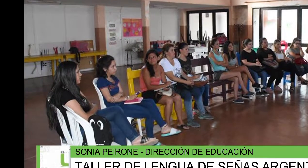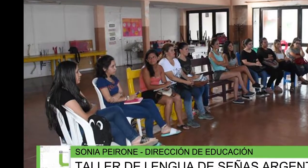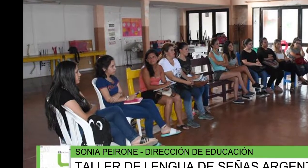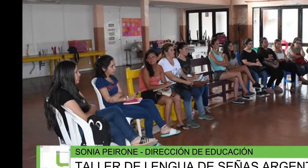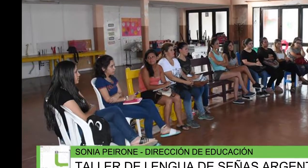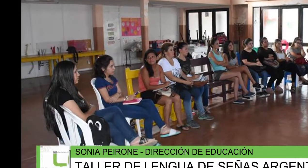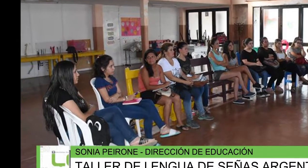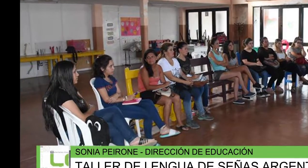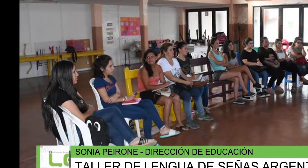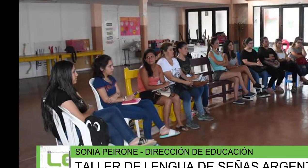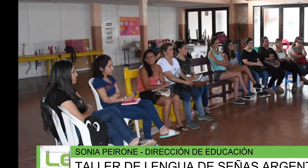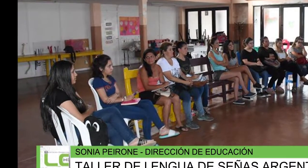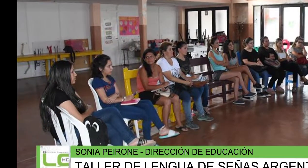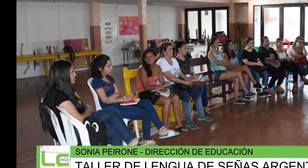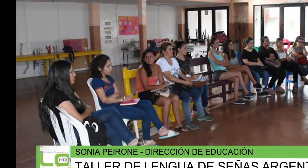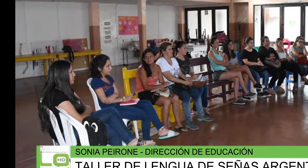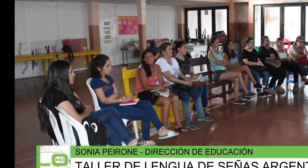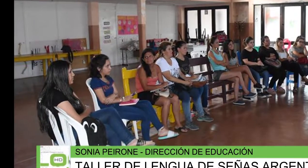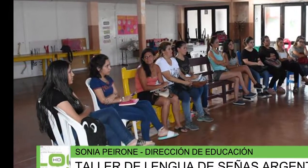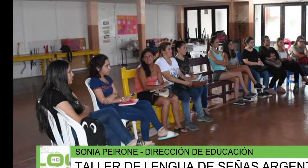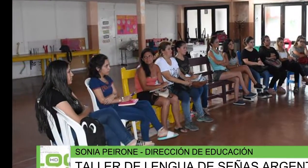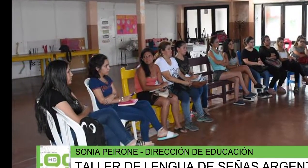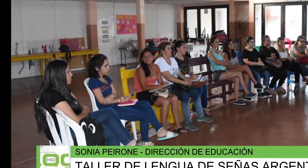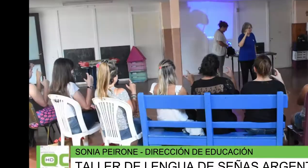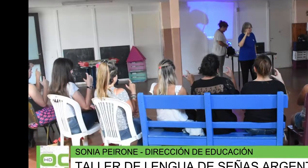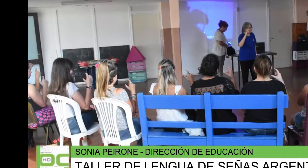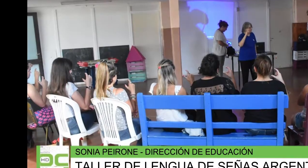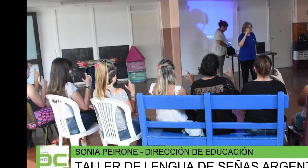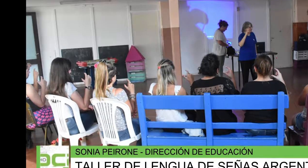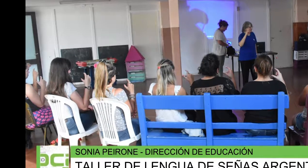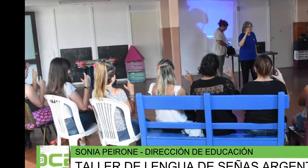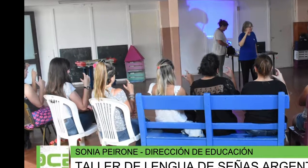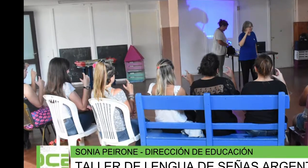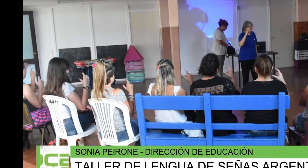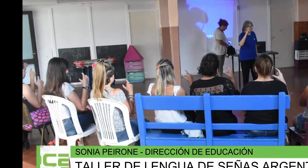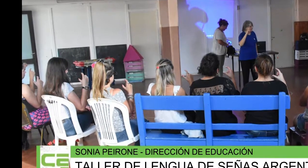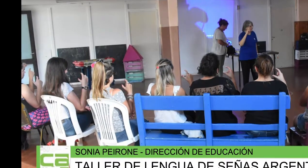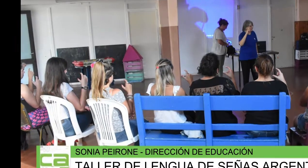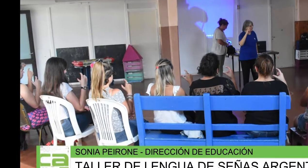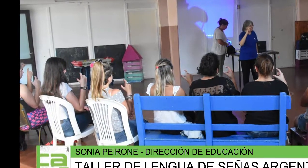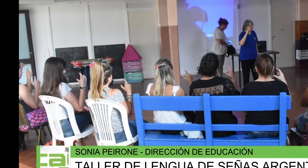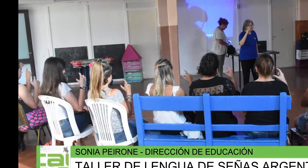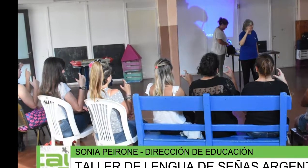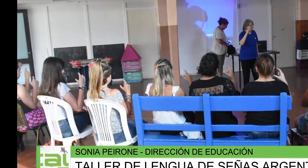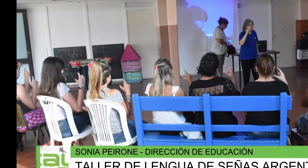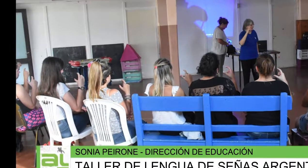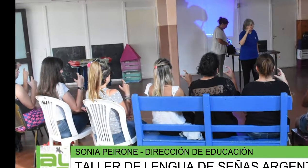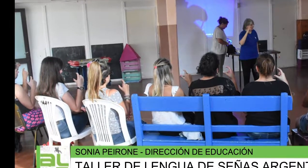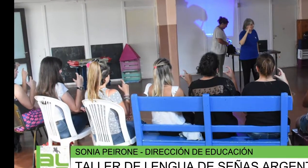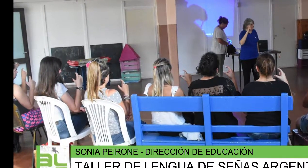persona que esté interesado? ¿Tiene alguna orientación de modo laboral? Bueno, a partir de los 15